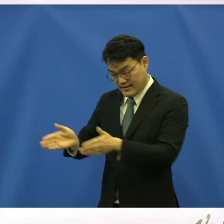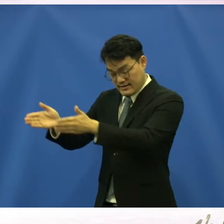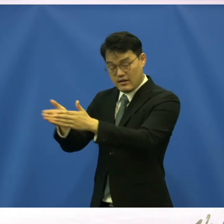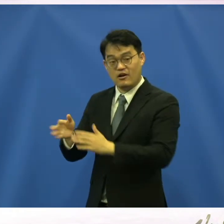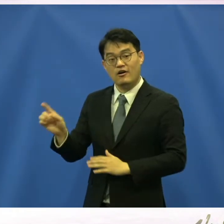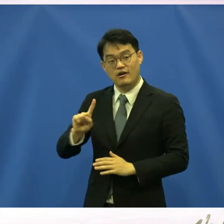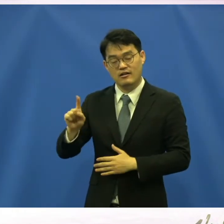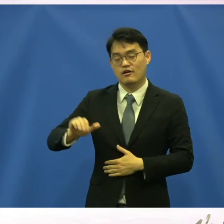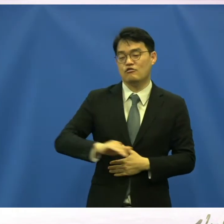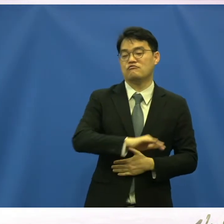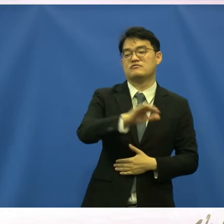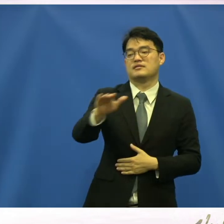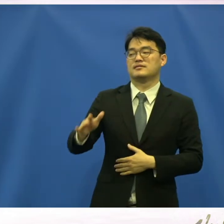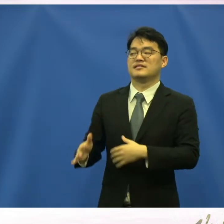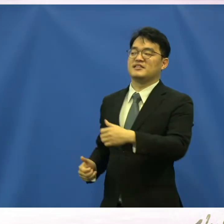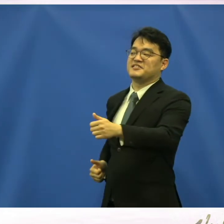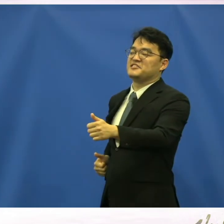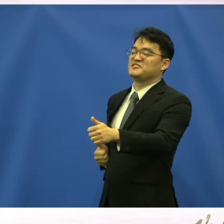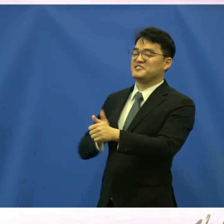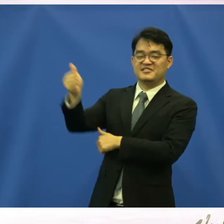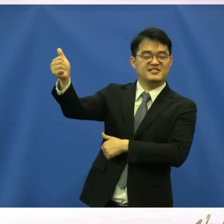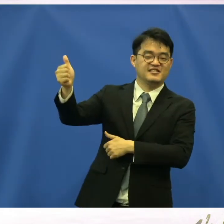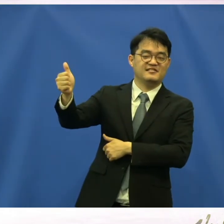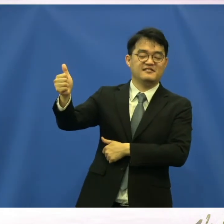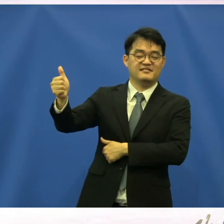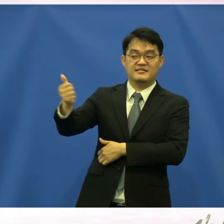겁니다. 십자가는 승리를 의미하는 거예요.